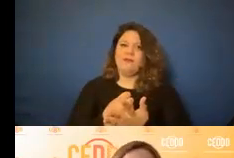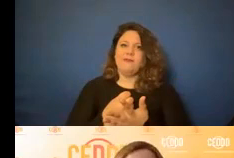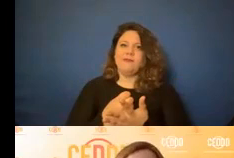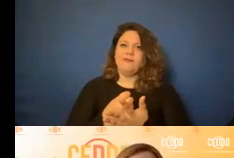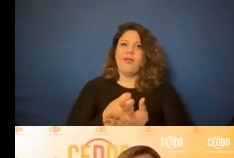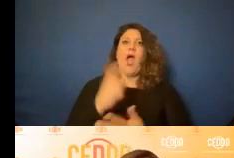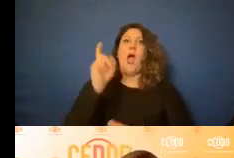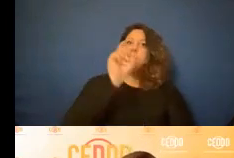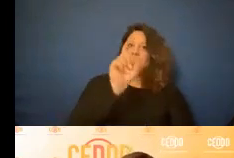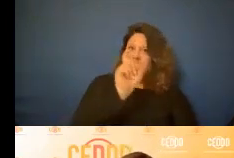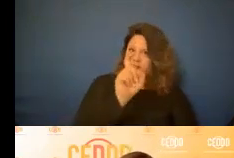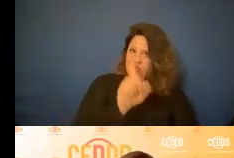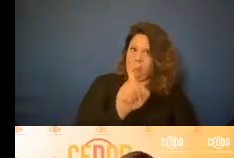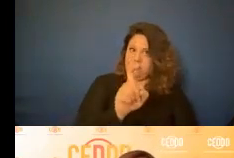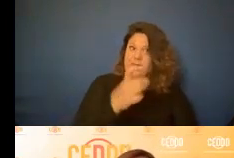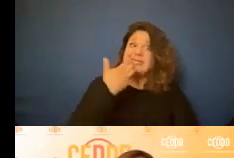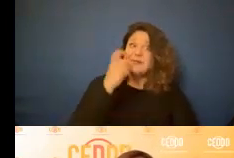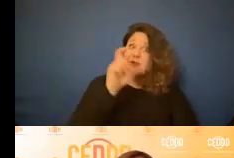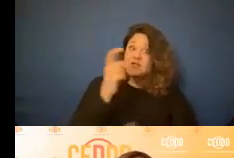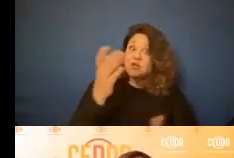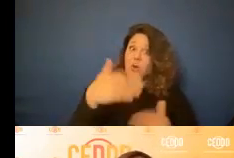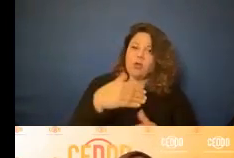profesor, sin la cual es imposible.